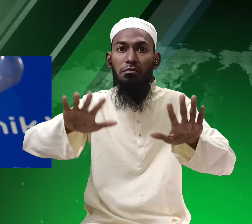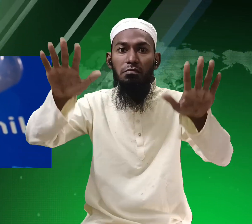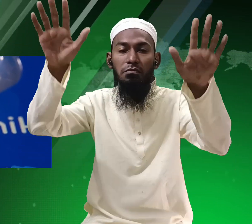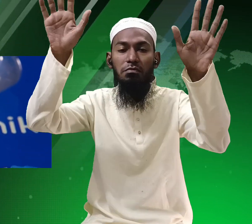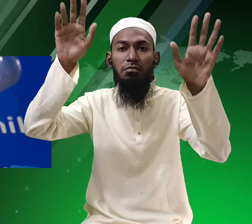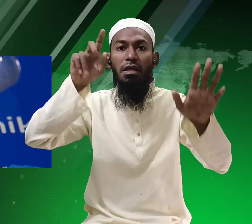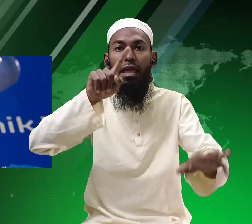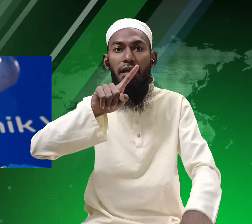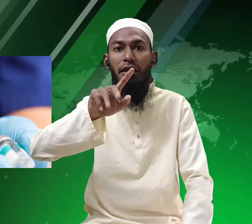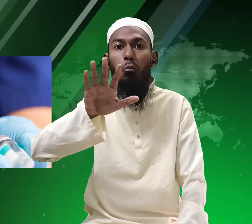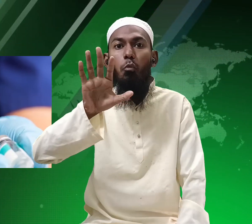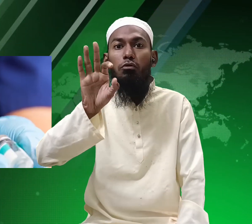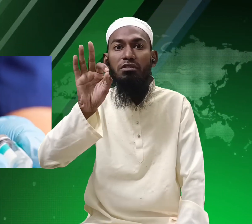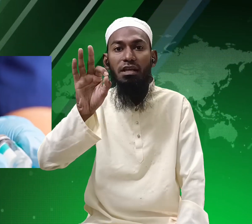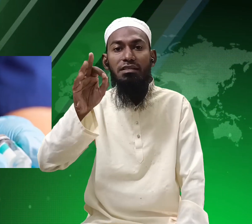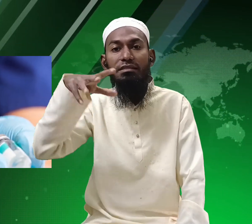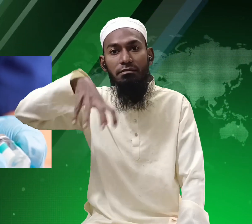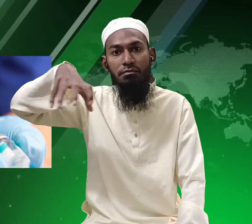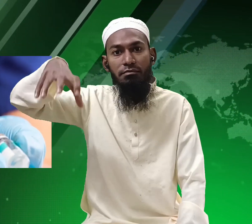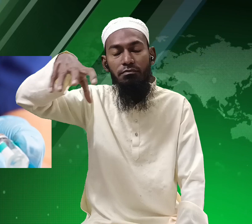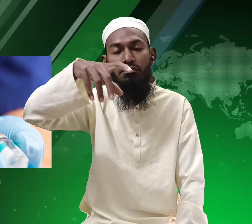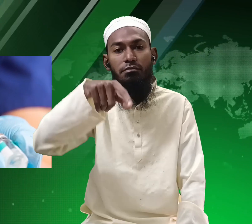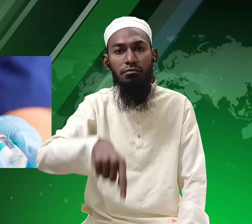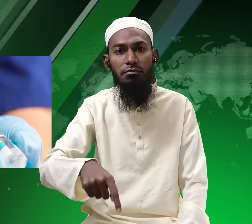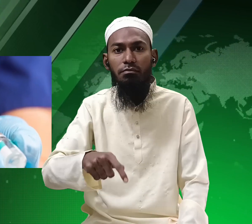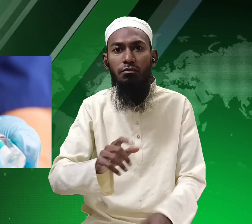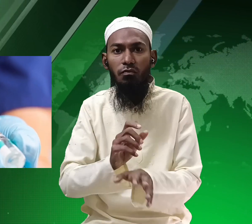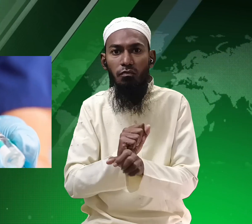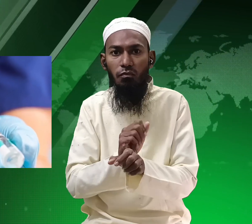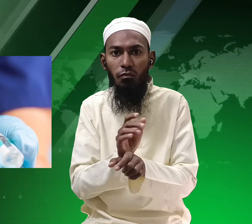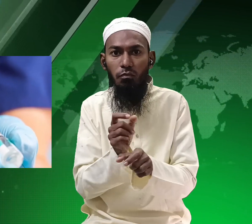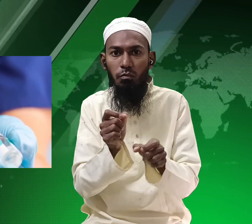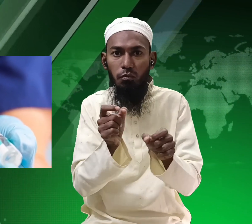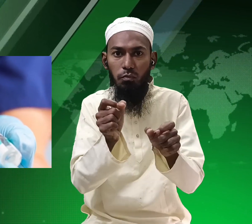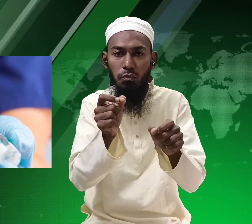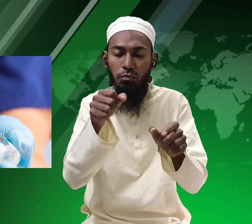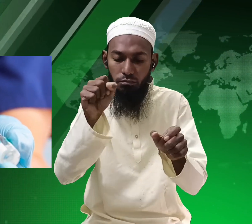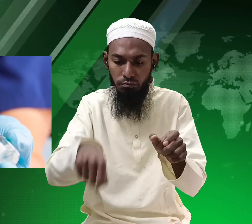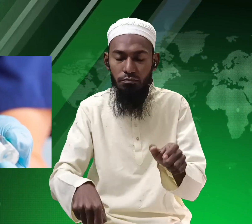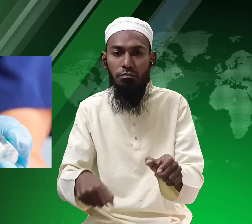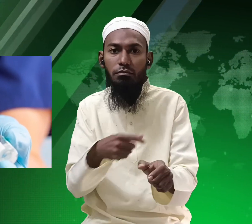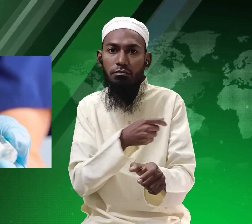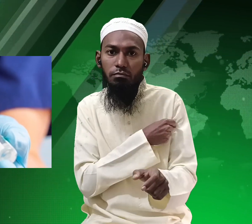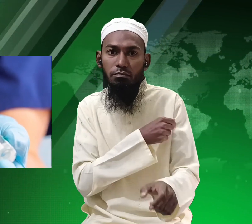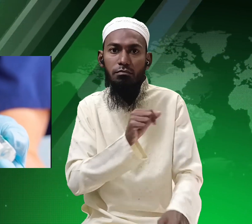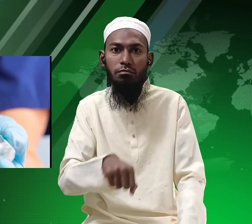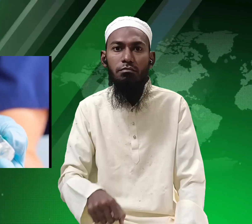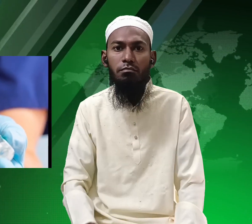150টি দেশে ব্যবহৃত হয়েছে এবং মহামারী মোকাবেলায় গুরুত্বপূর্ণ ভূমিকা রেখেছে।